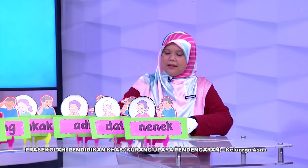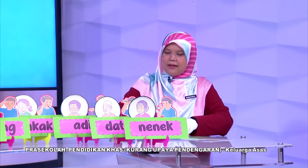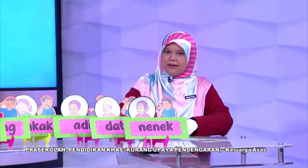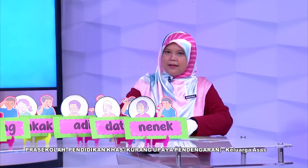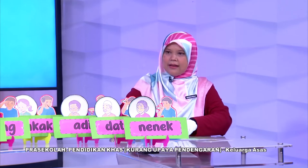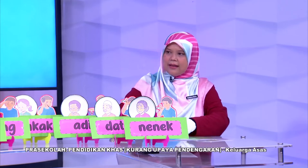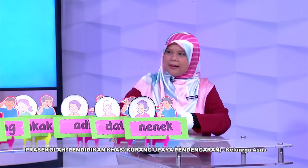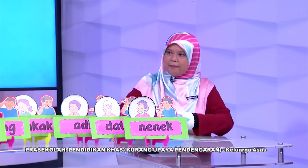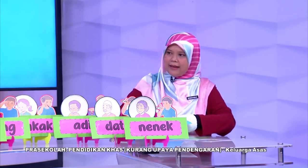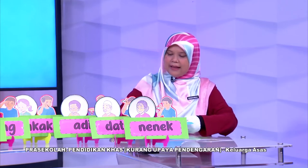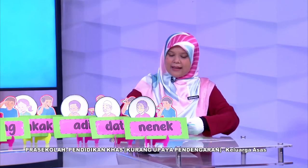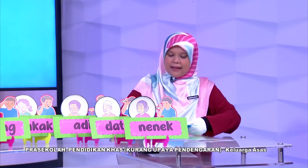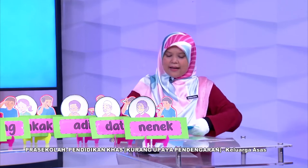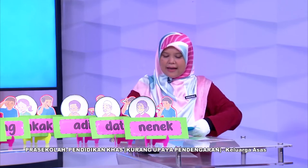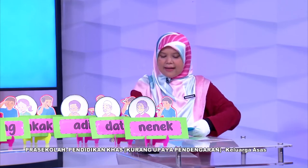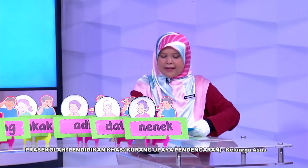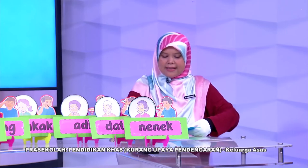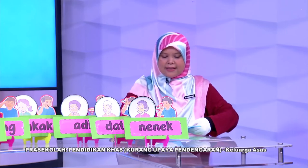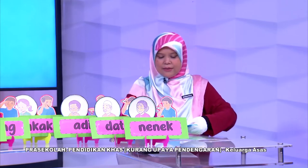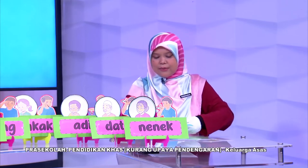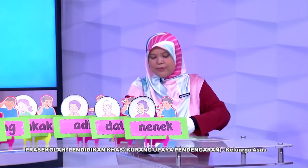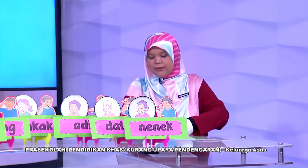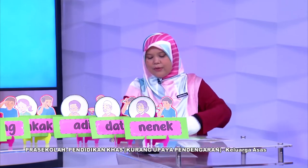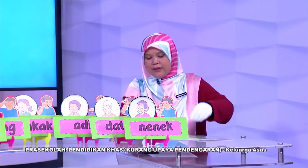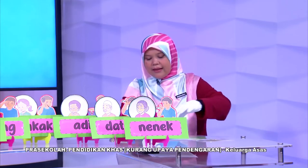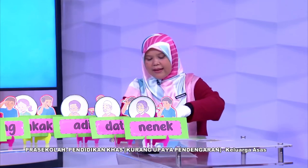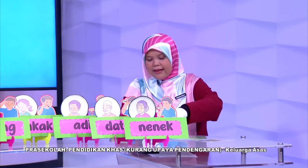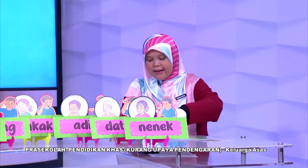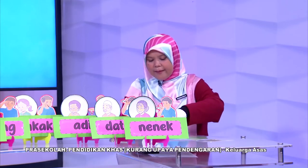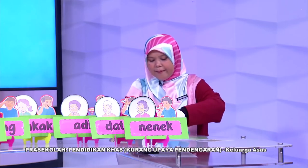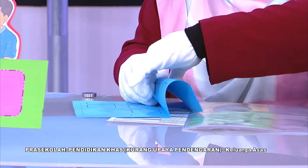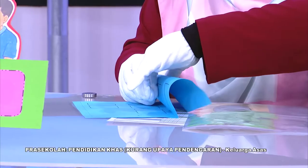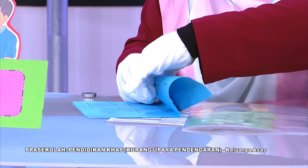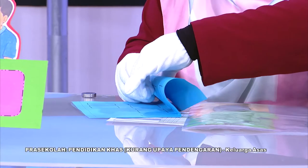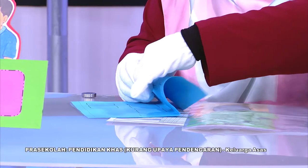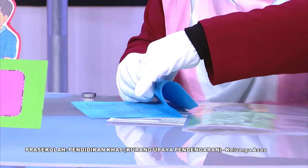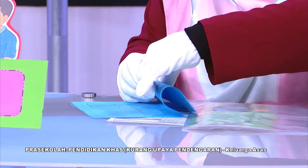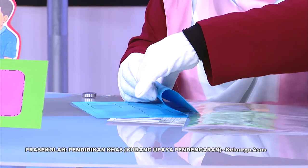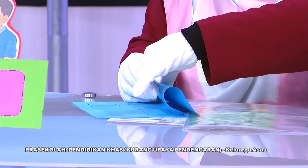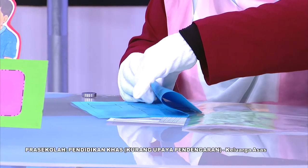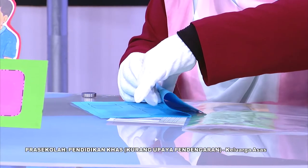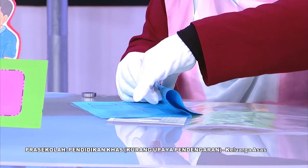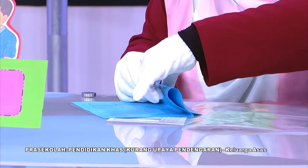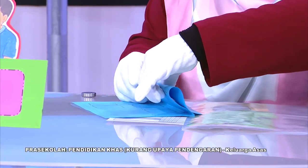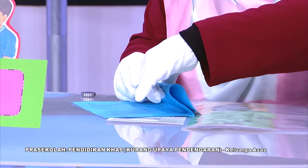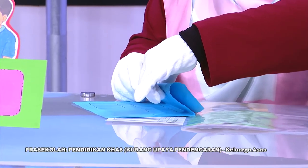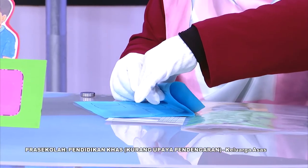Que lipat lagi yang adegan Island ju-ok udah bisa cuci gorden